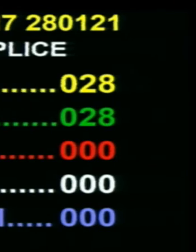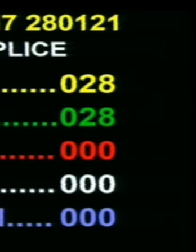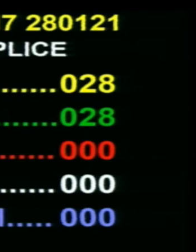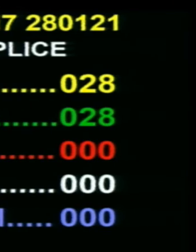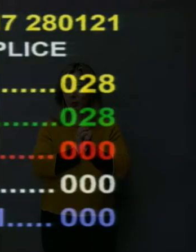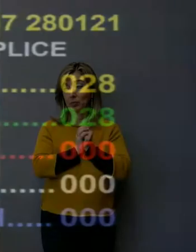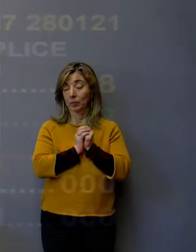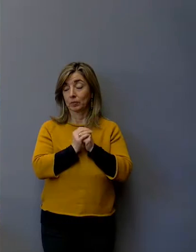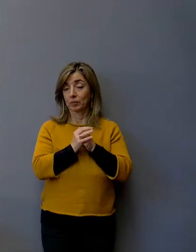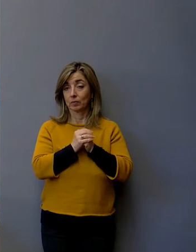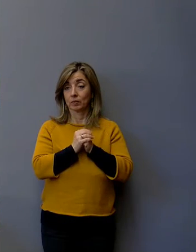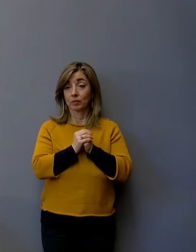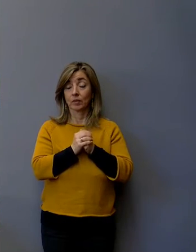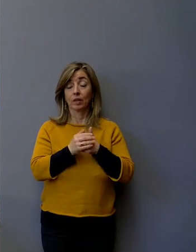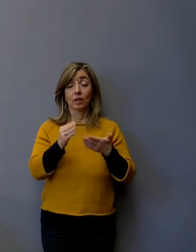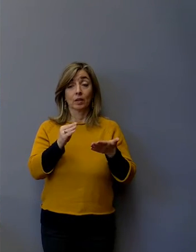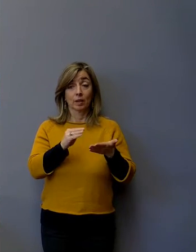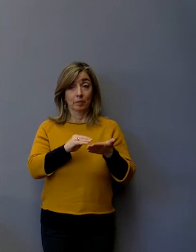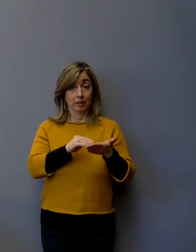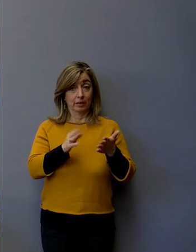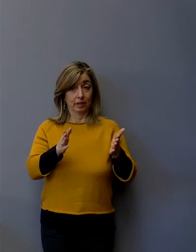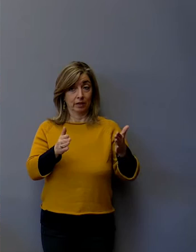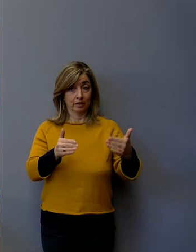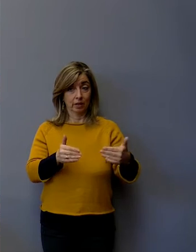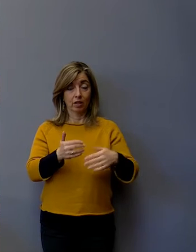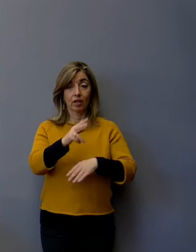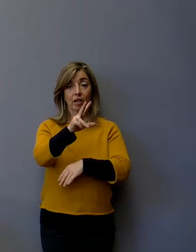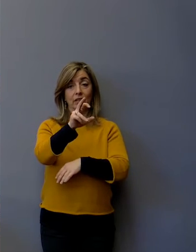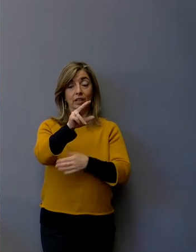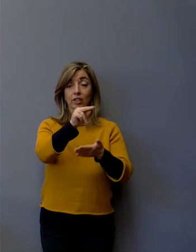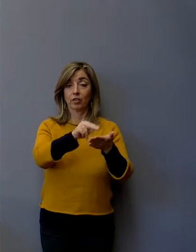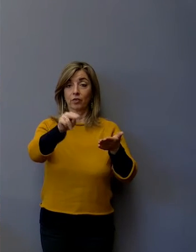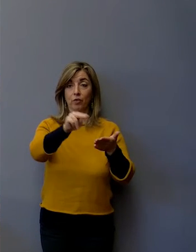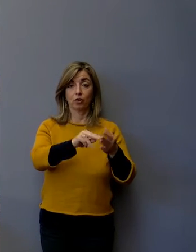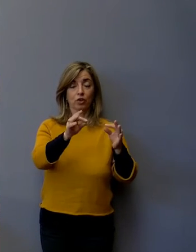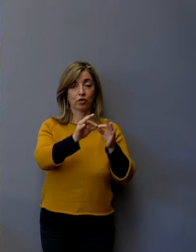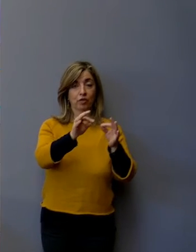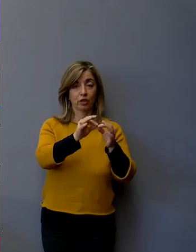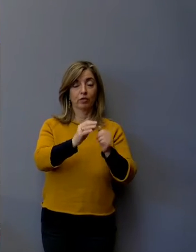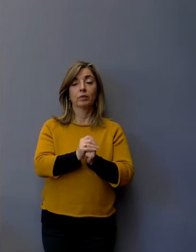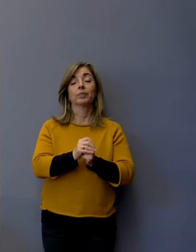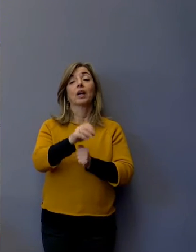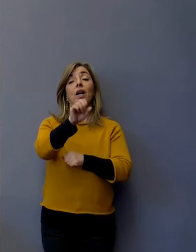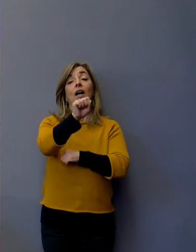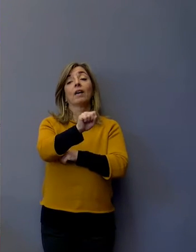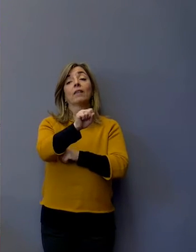in presenza 30 voti favorevoli consigliere avvenente